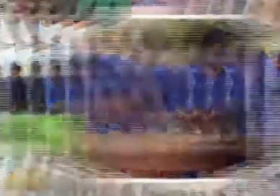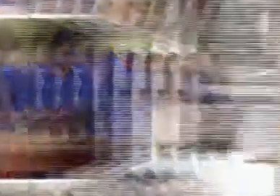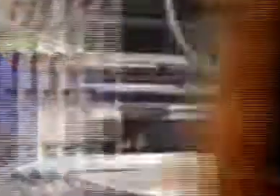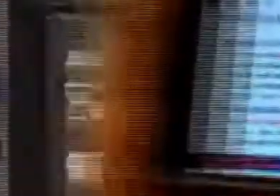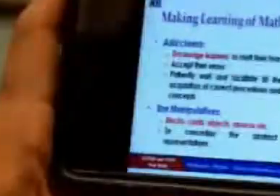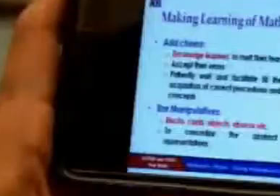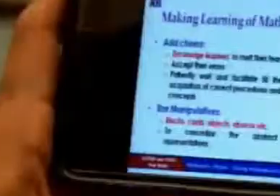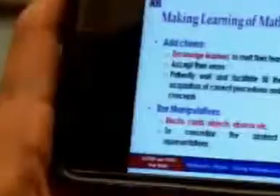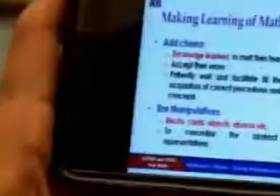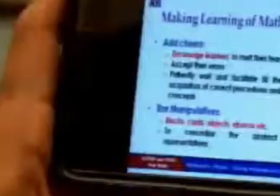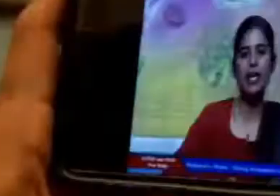करने।